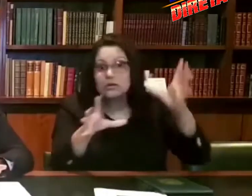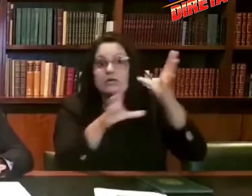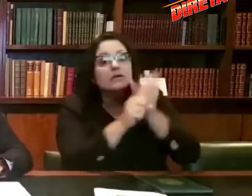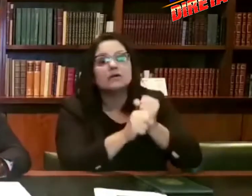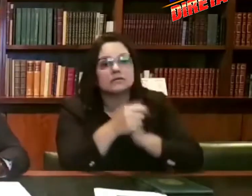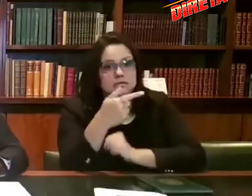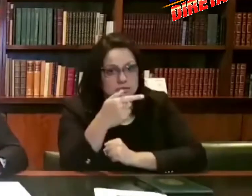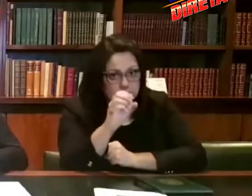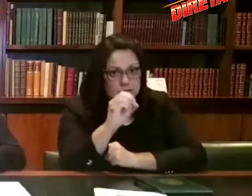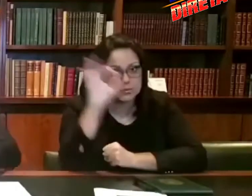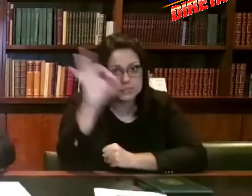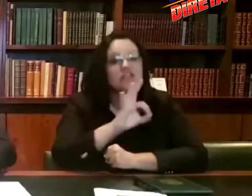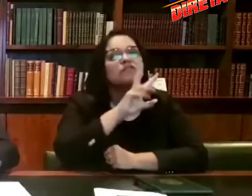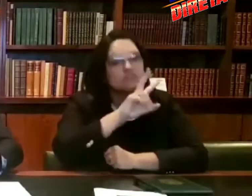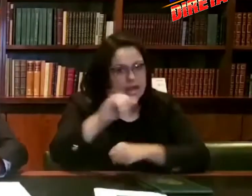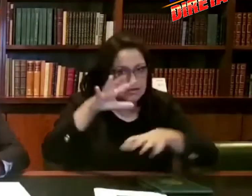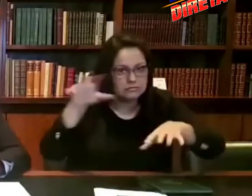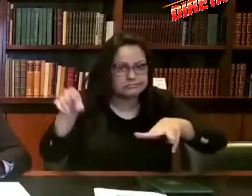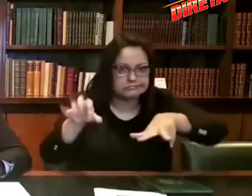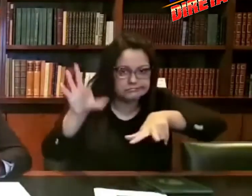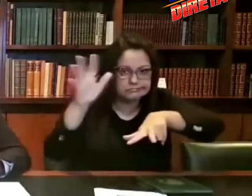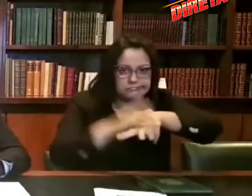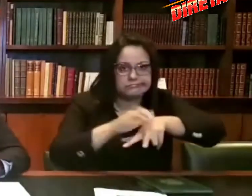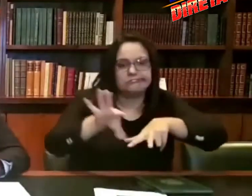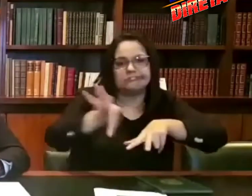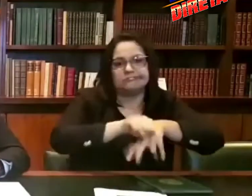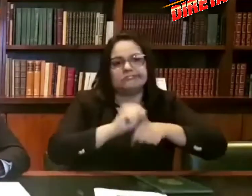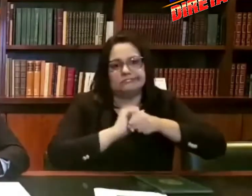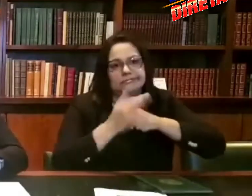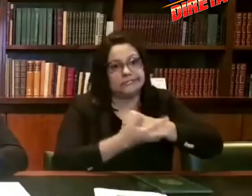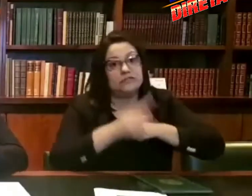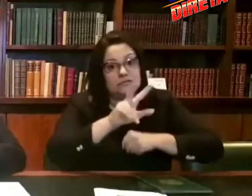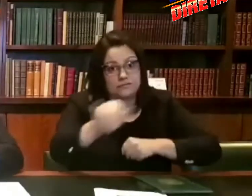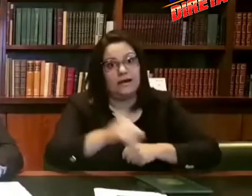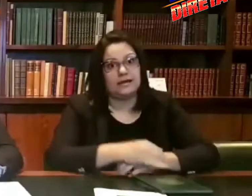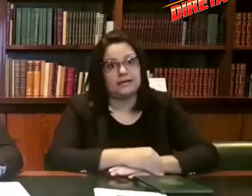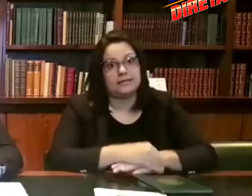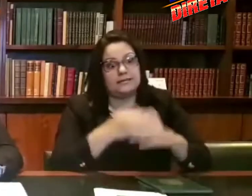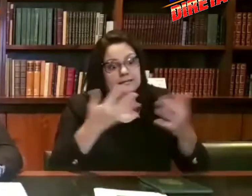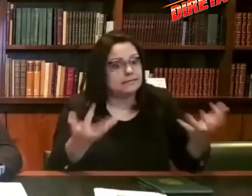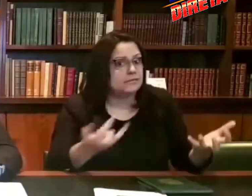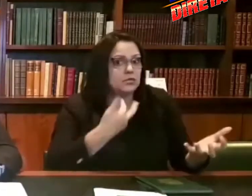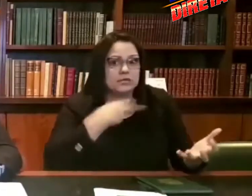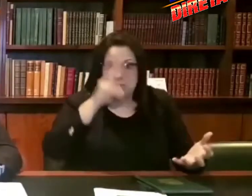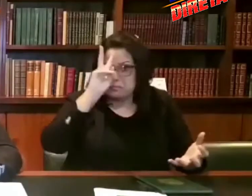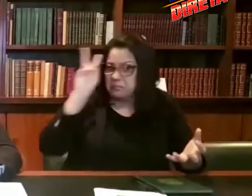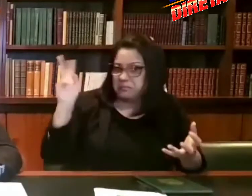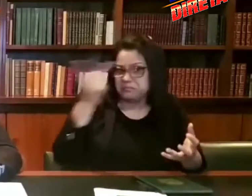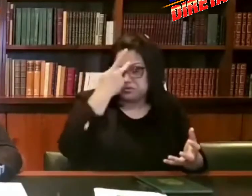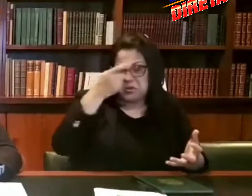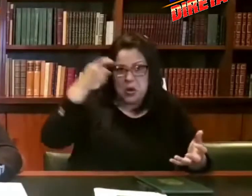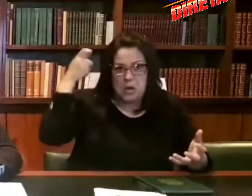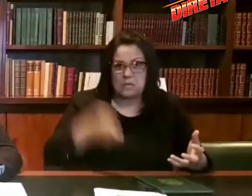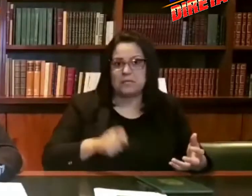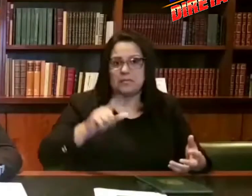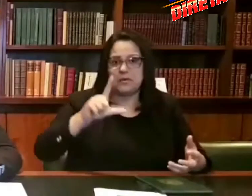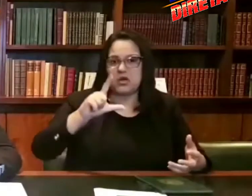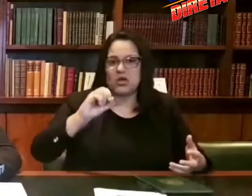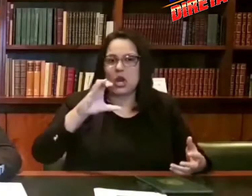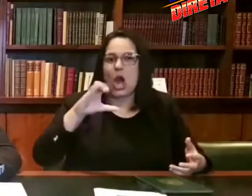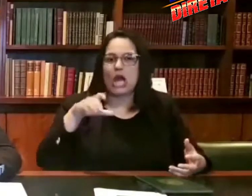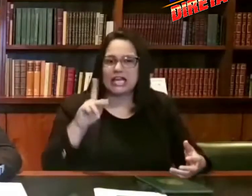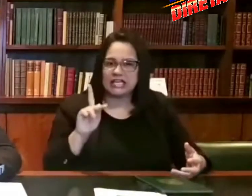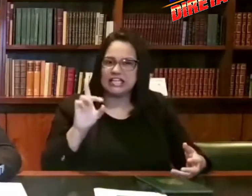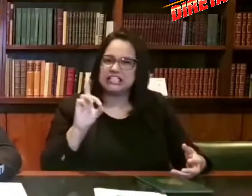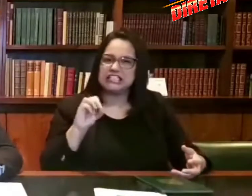discute. Agora, essa maneira radical de proporcionar lockdown, é isso? Eu não falo inglês, não. Como é que é? Como